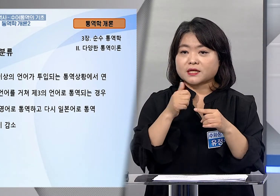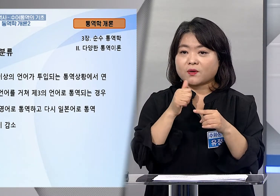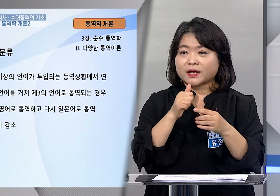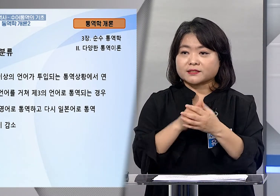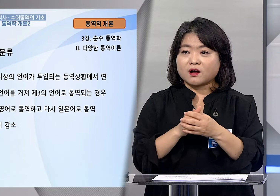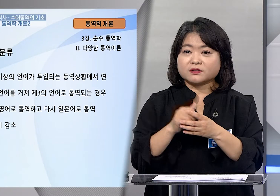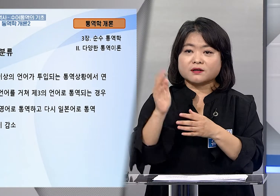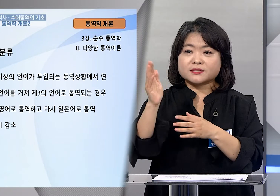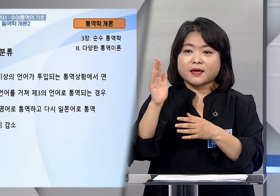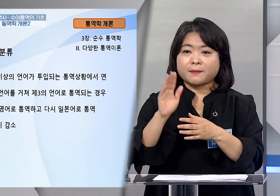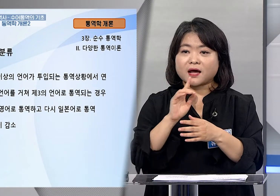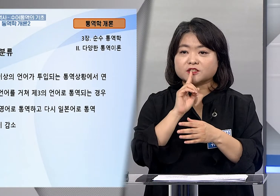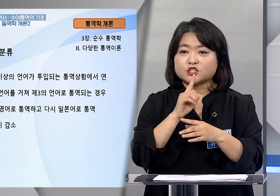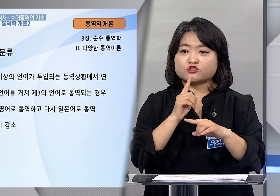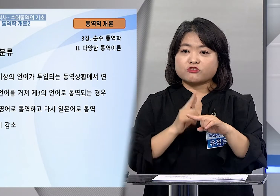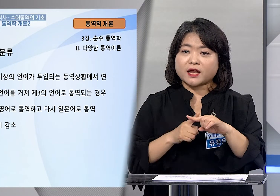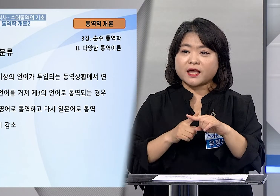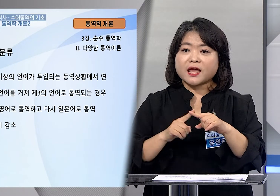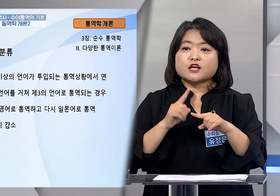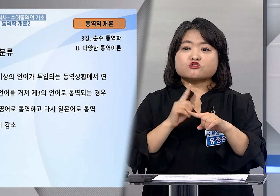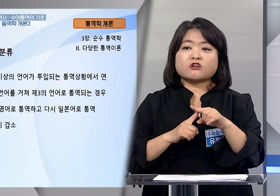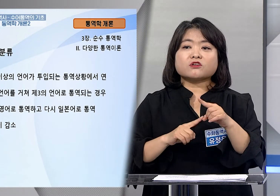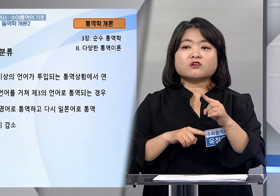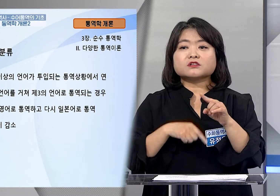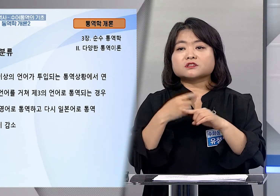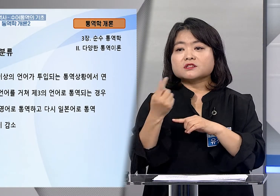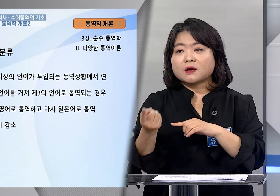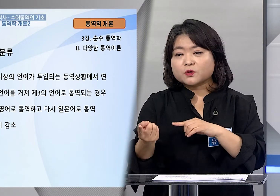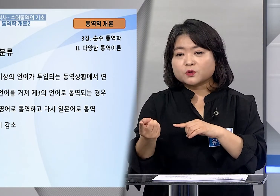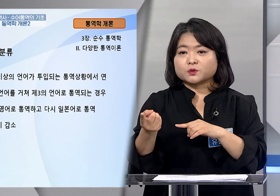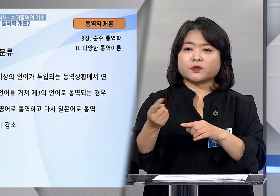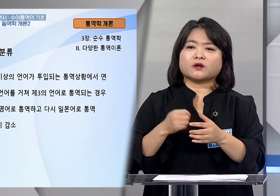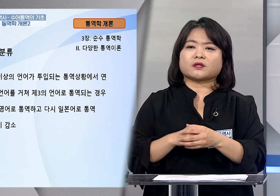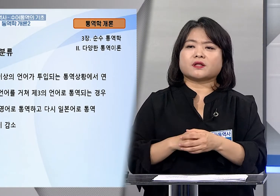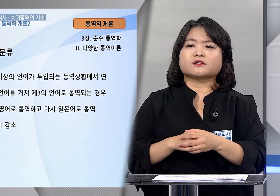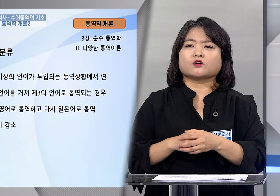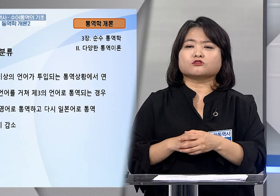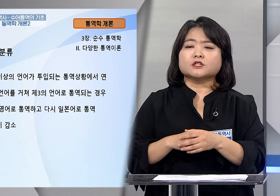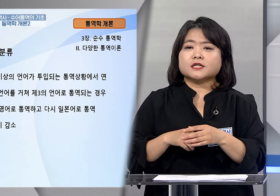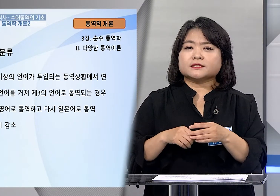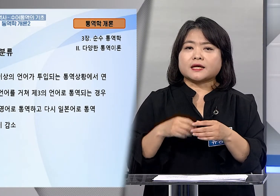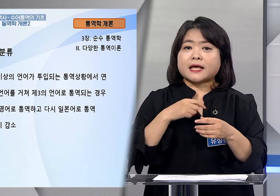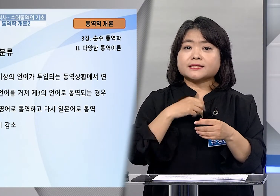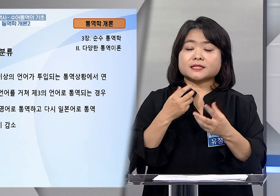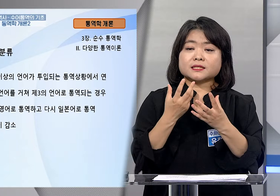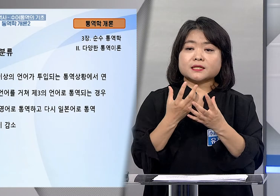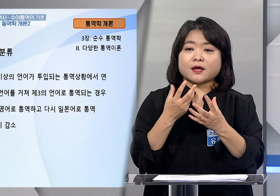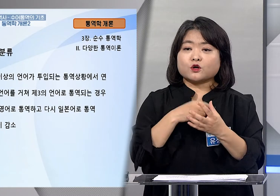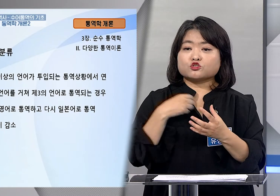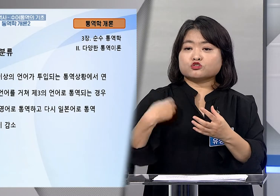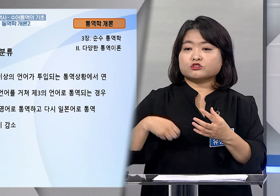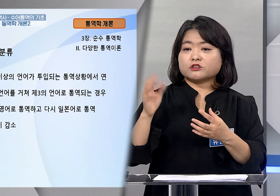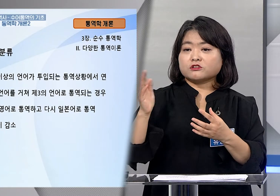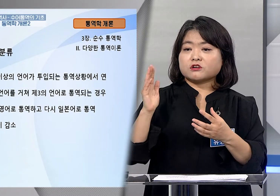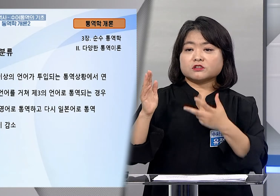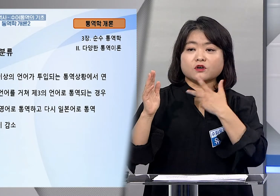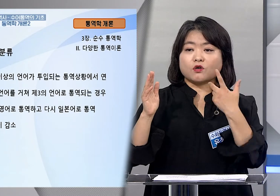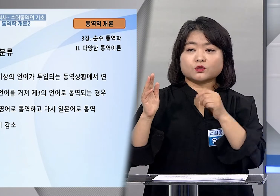상황에서 연사의 발언이 중간에 중간어를 거쳐 삼언어로 통역될 경우 예시가요. 중국 연서를 영어로